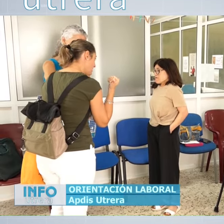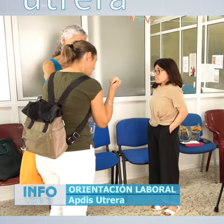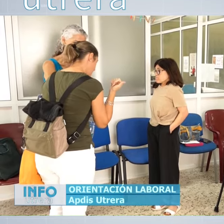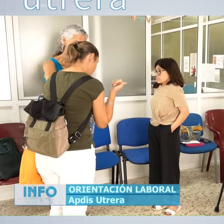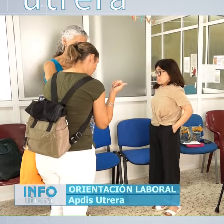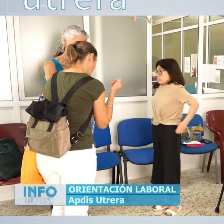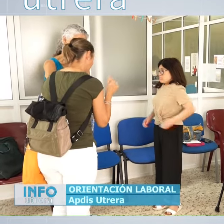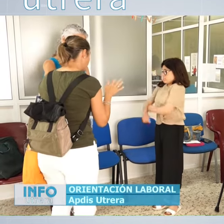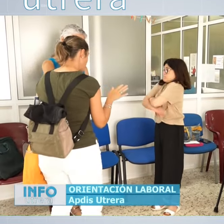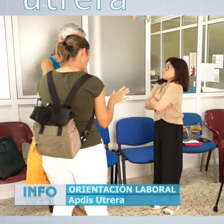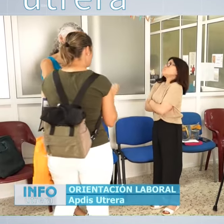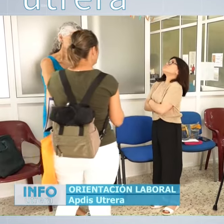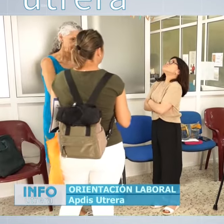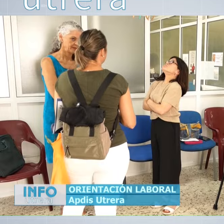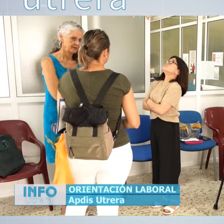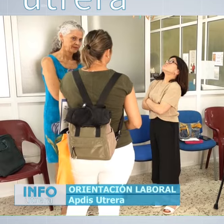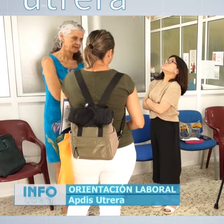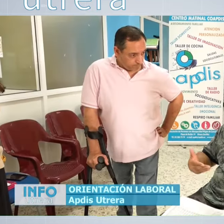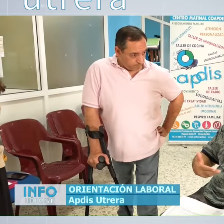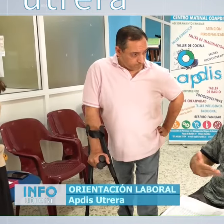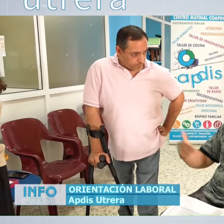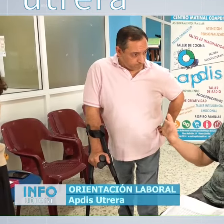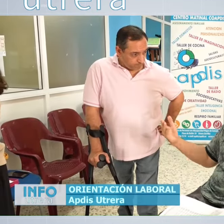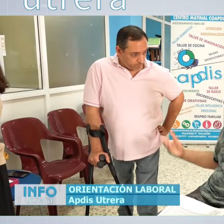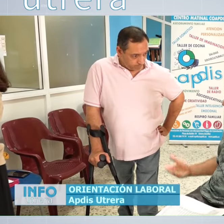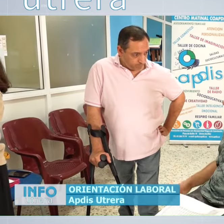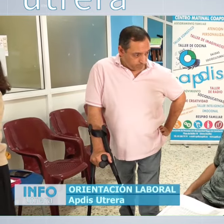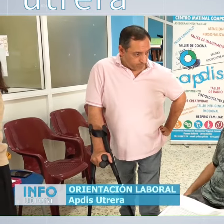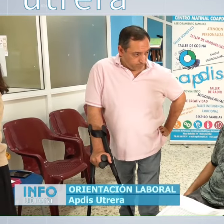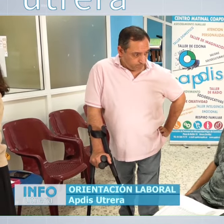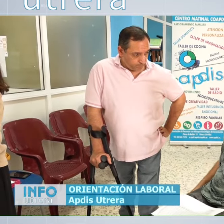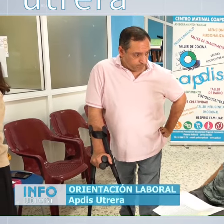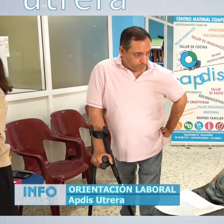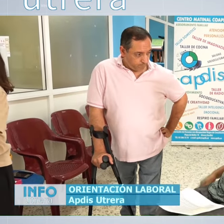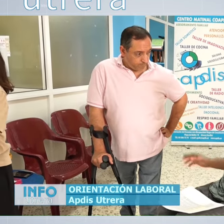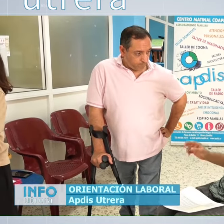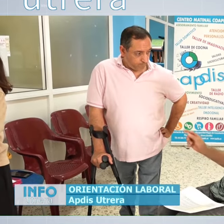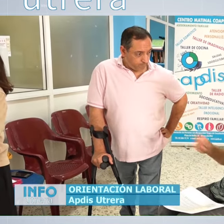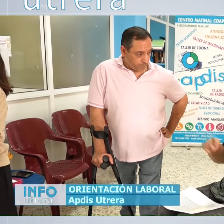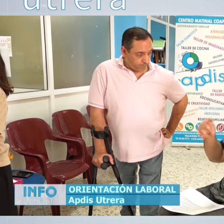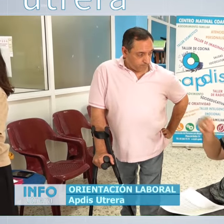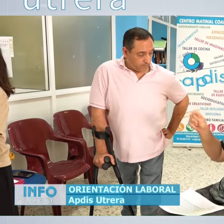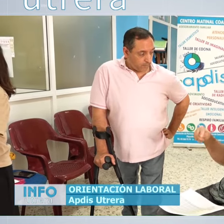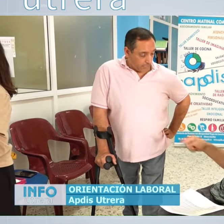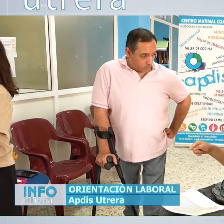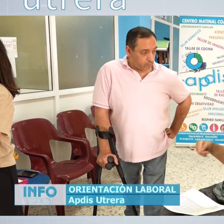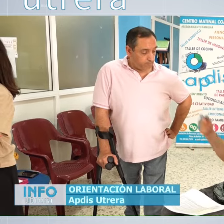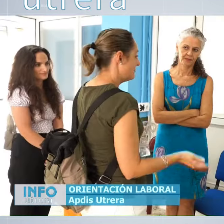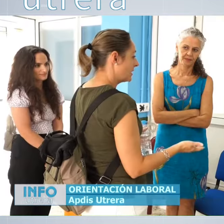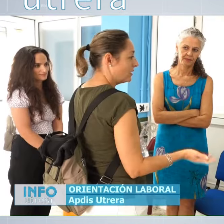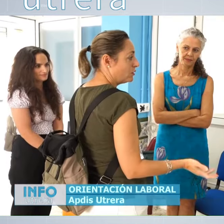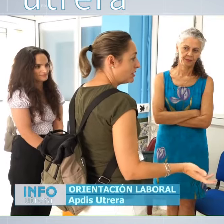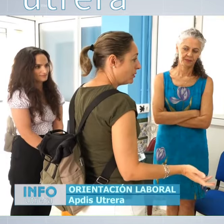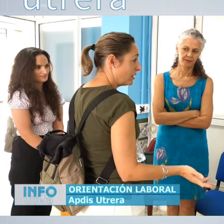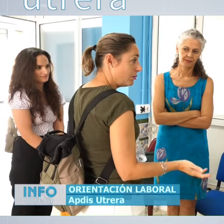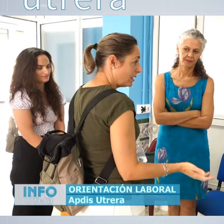Andalucía Orienta. Esta mañana hemos visitado su sede situada en la Plaza de Bailén para conocer más detalles de esta iniciativa de